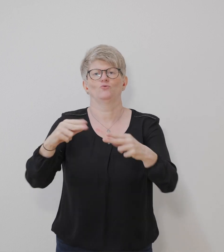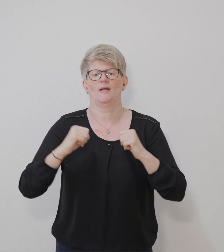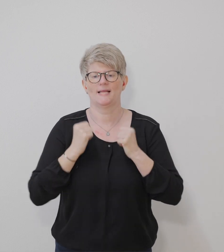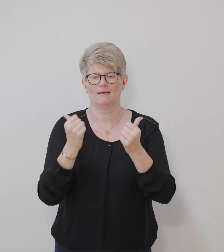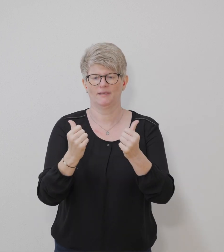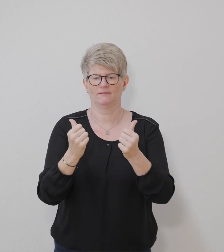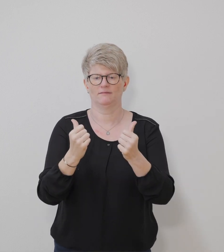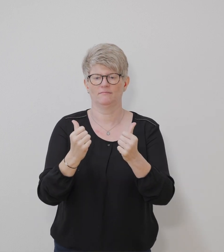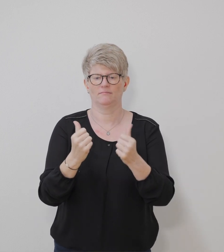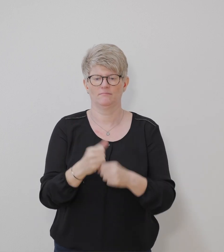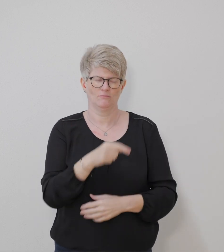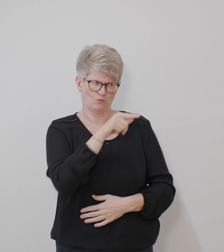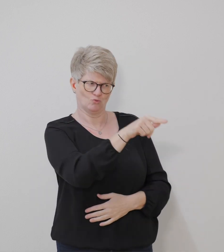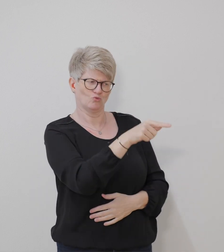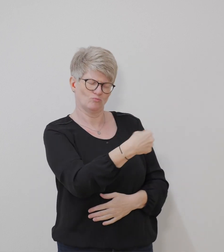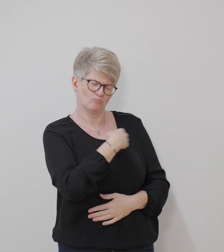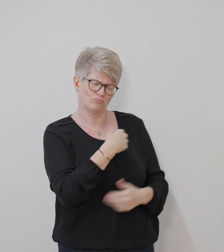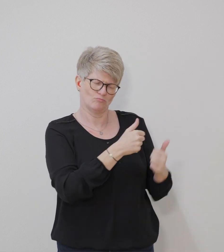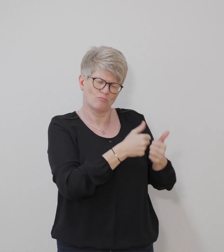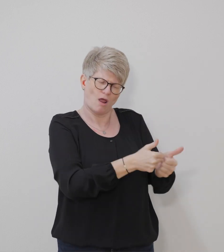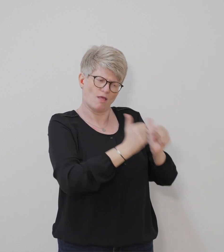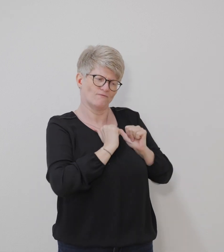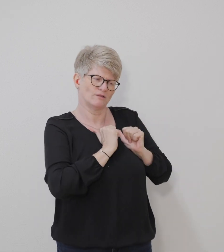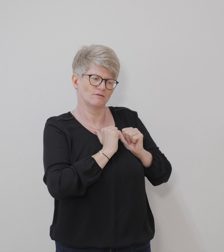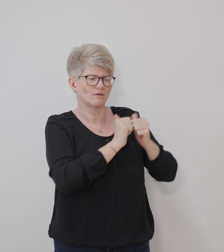dabei helfen und mich begleiten.